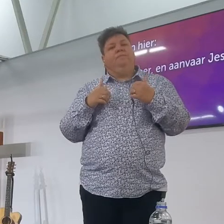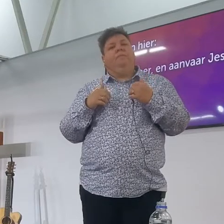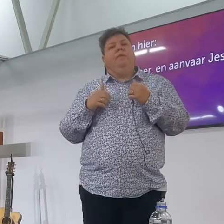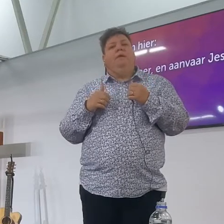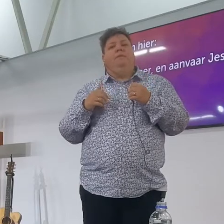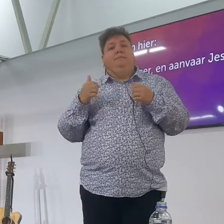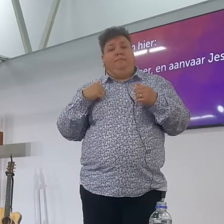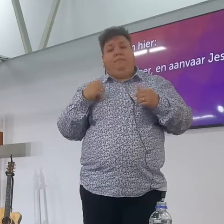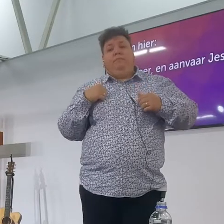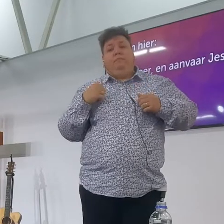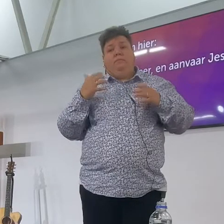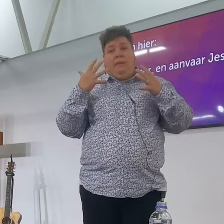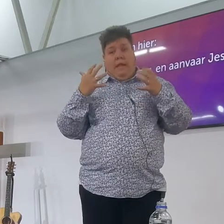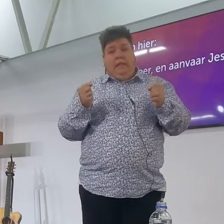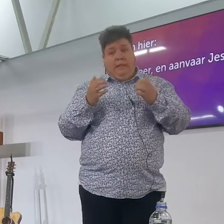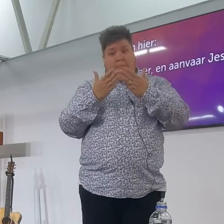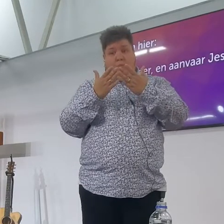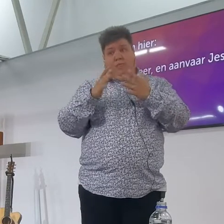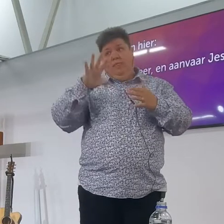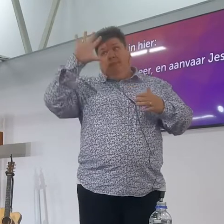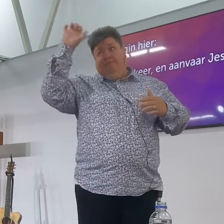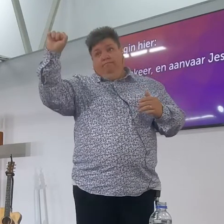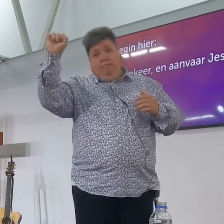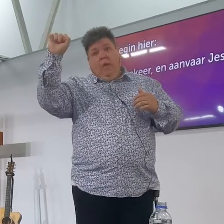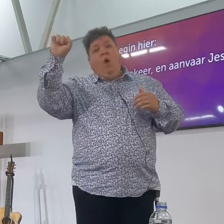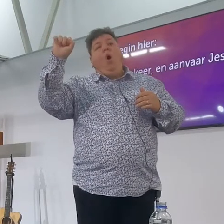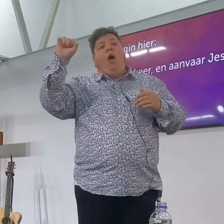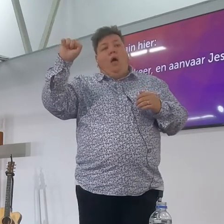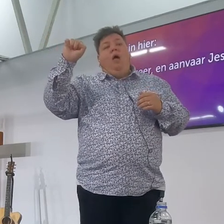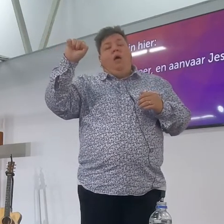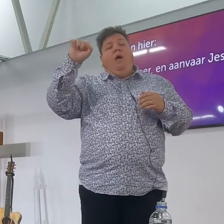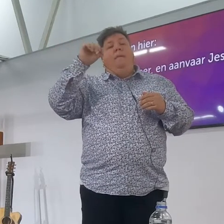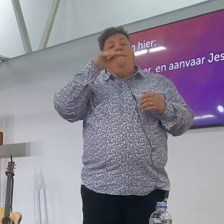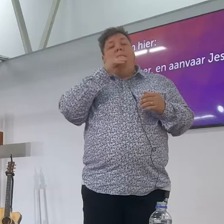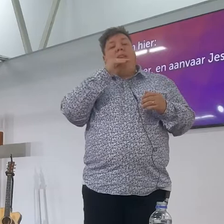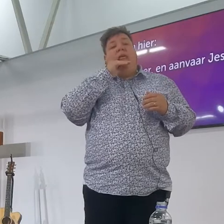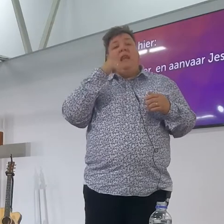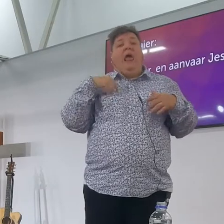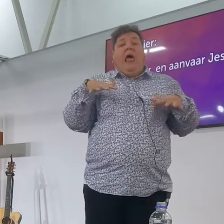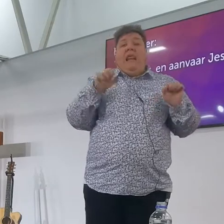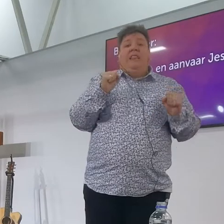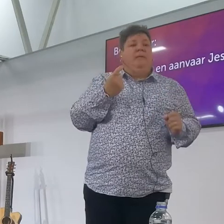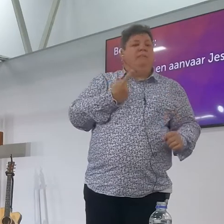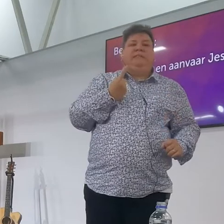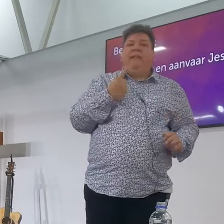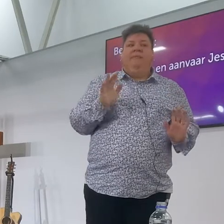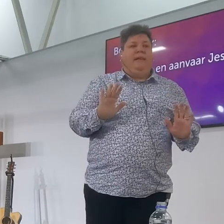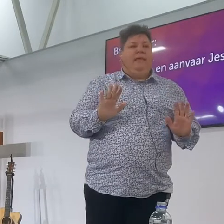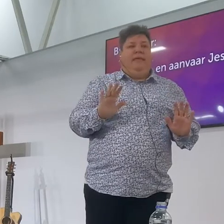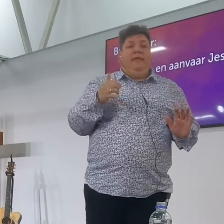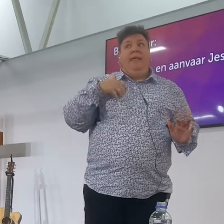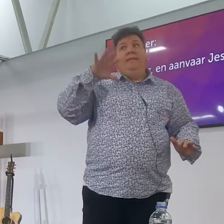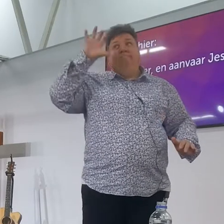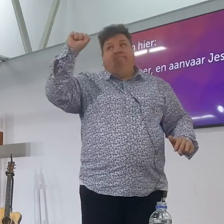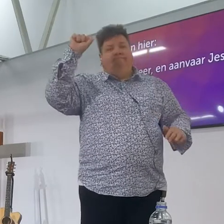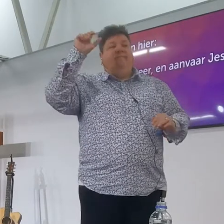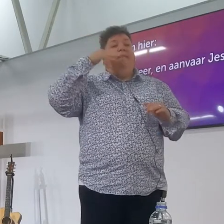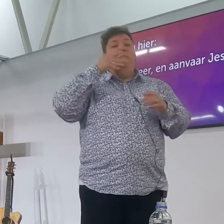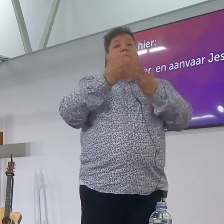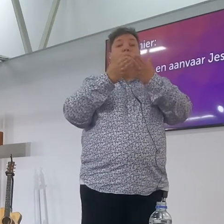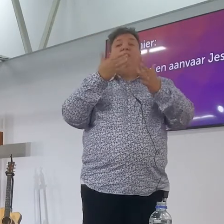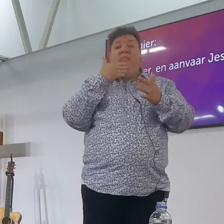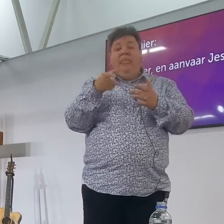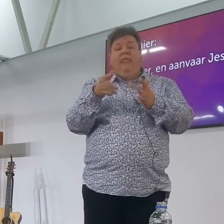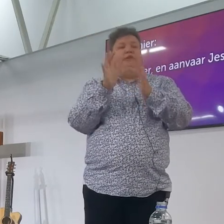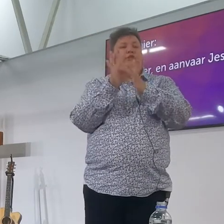dat ek die reddingsboei aangryp om gered te word, beteken nie ek red myself nie. Is nog steeds die een wat die reddingsboei uitgegooi het.